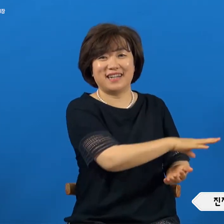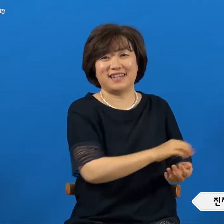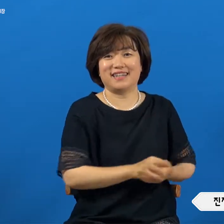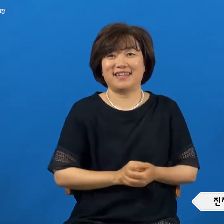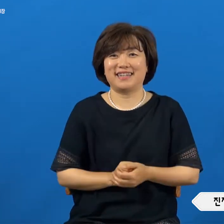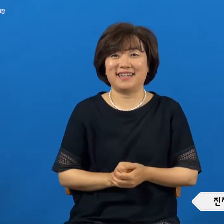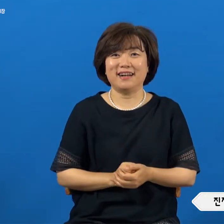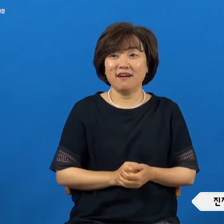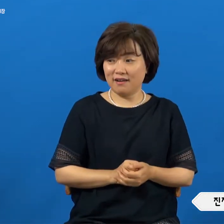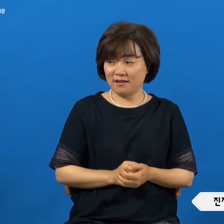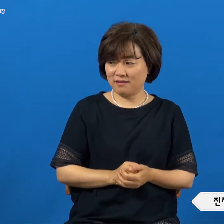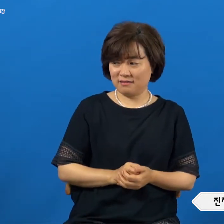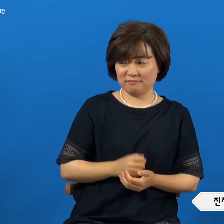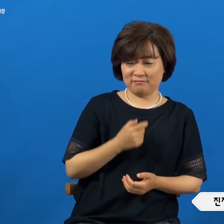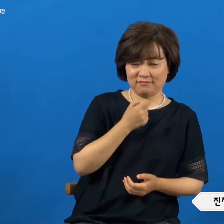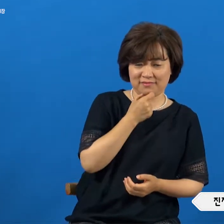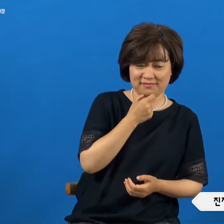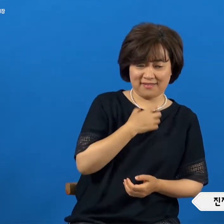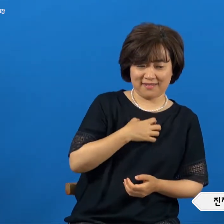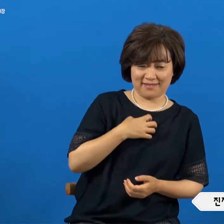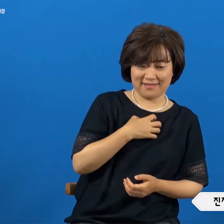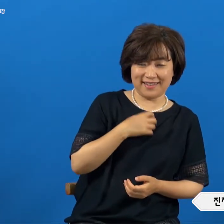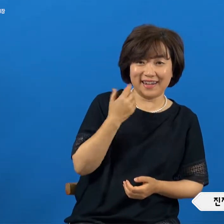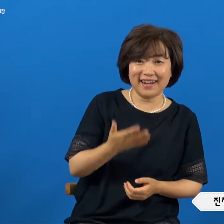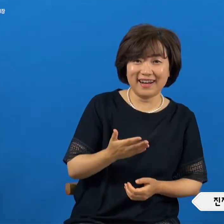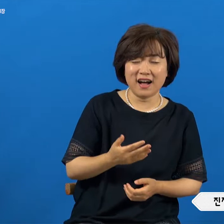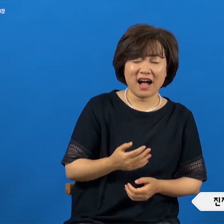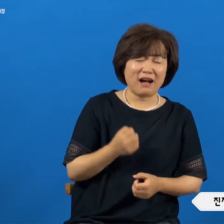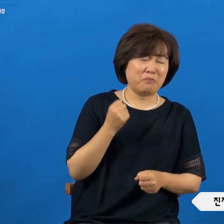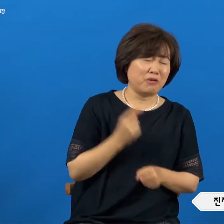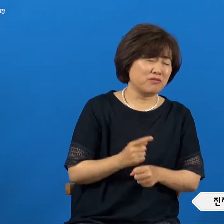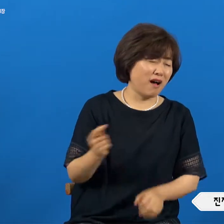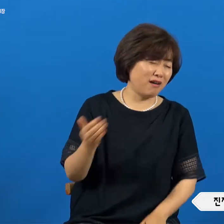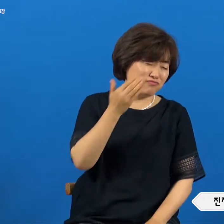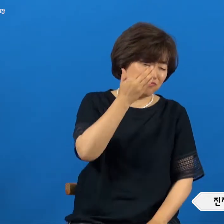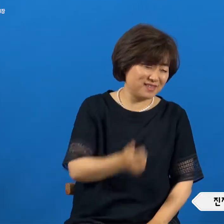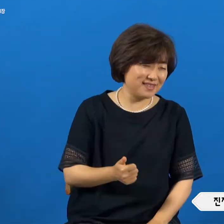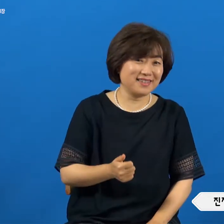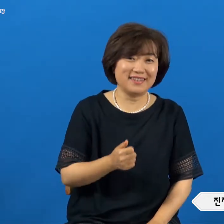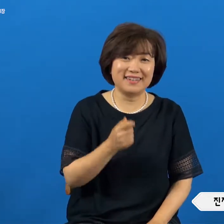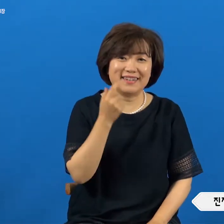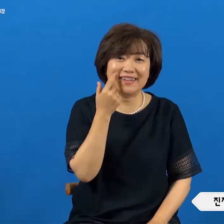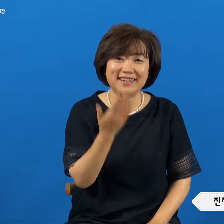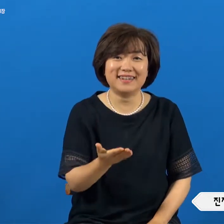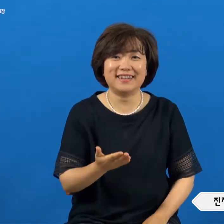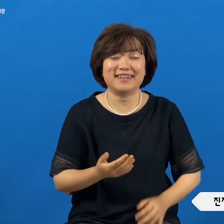네. 걱정이 됩니까? 벌써 지겹습니까?